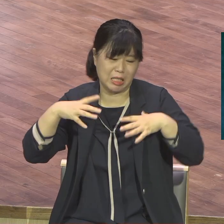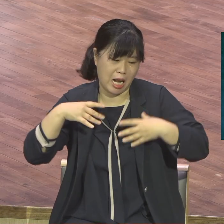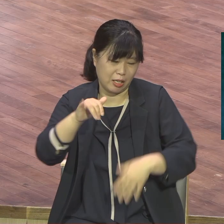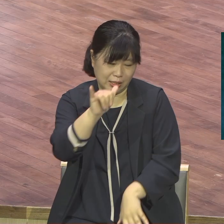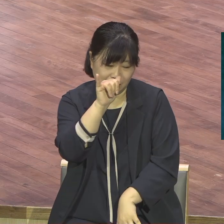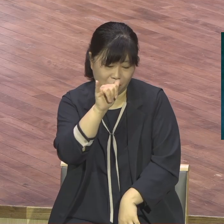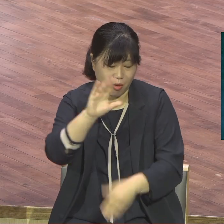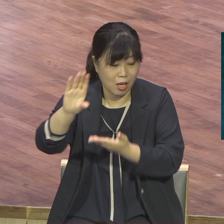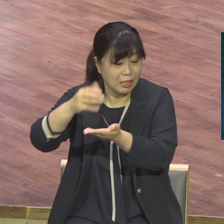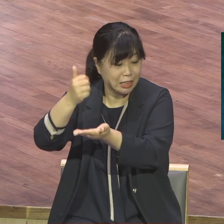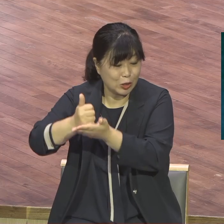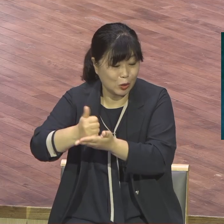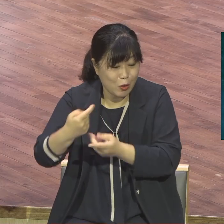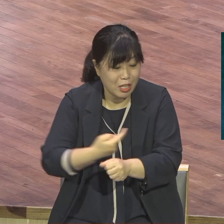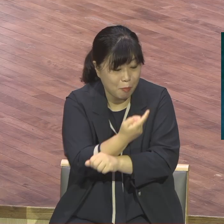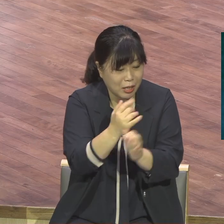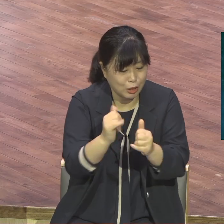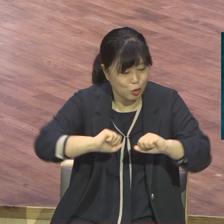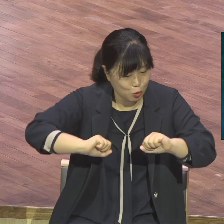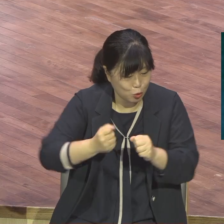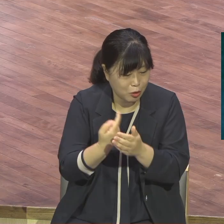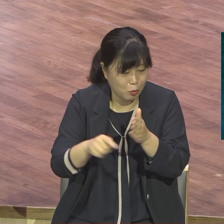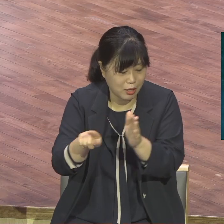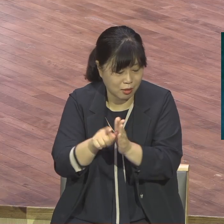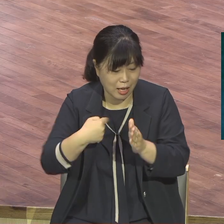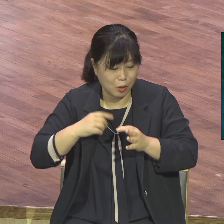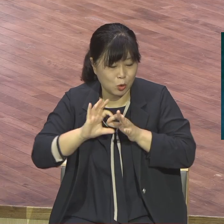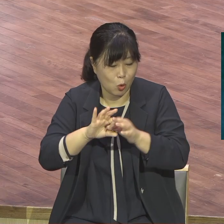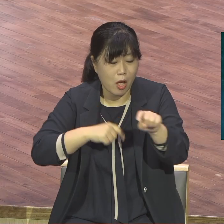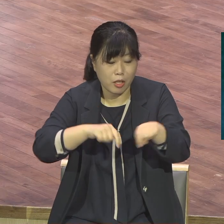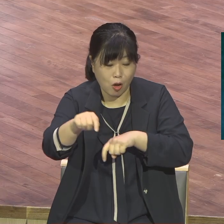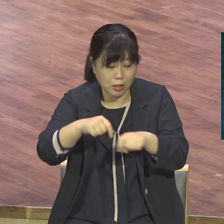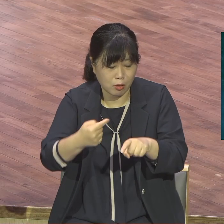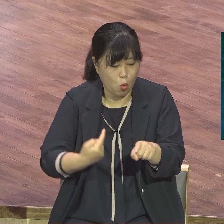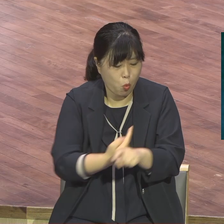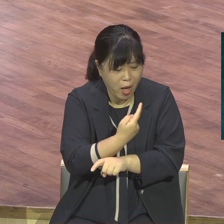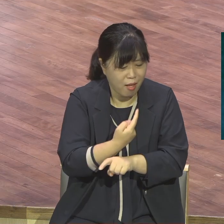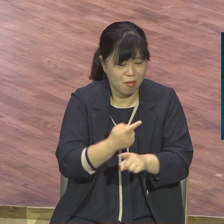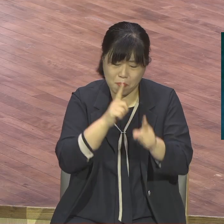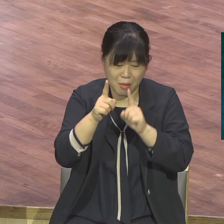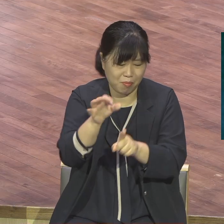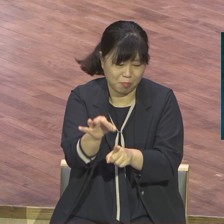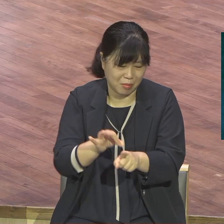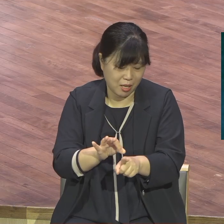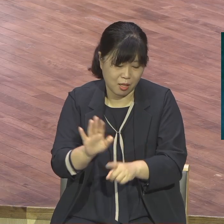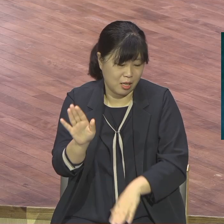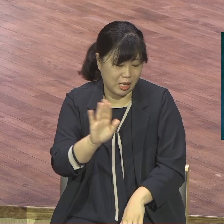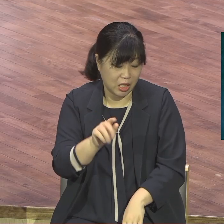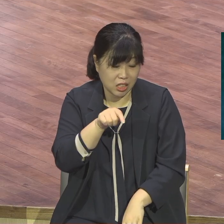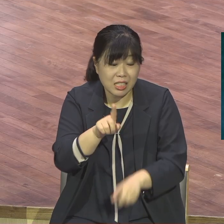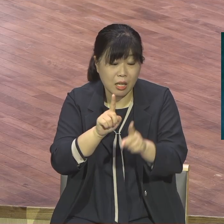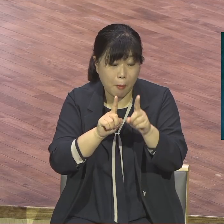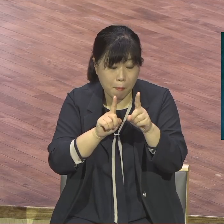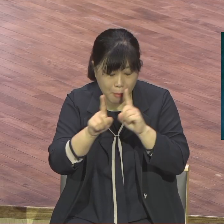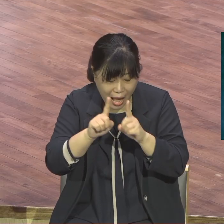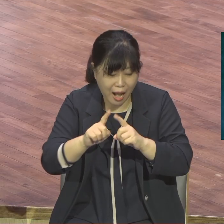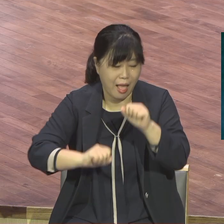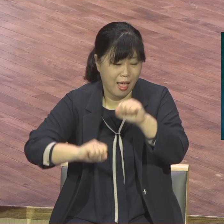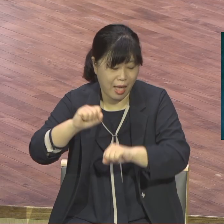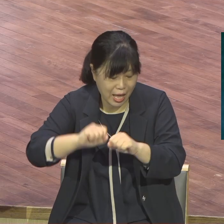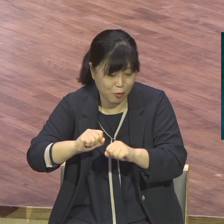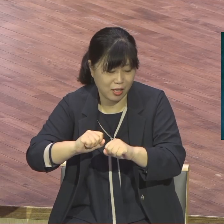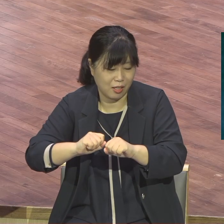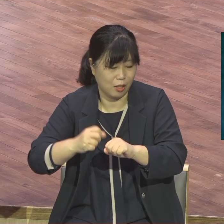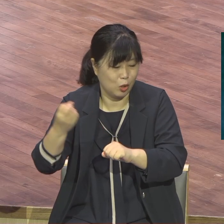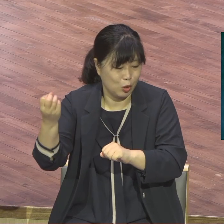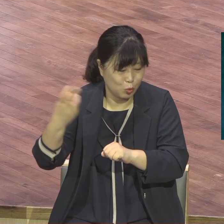위하여 나를 통하여 역사하신 것 외에는 내가 감히 말하지 아니하노라. 그 일은 말과 행위로, 표적과 기사의